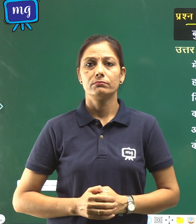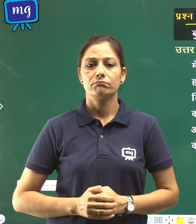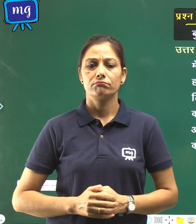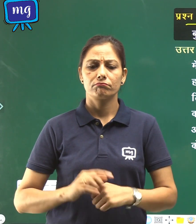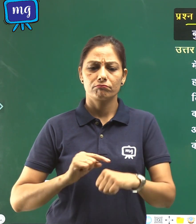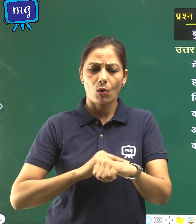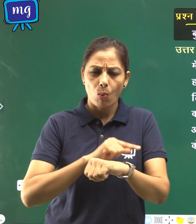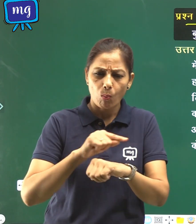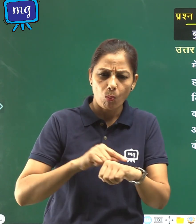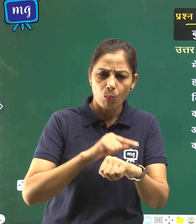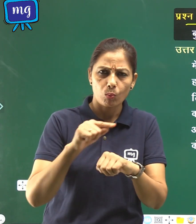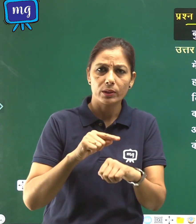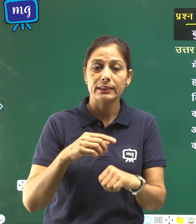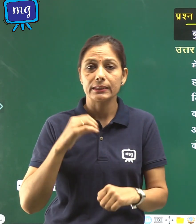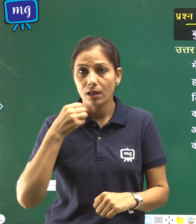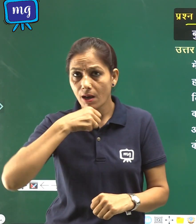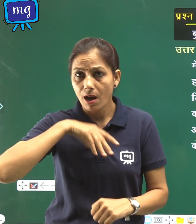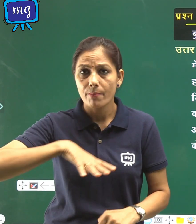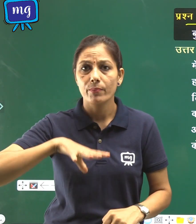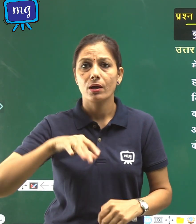लंबी आयु वाला होता है।